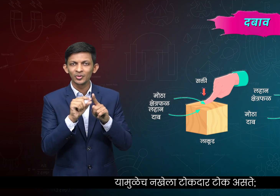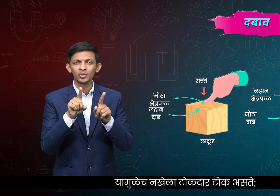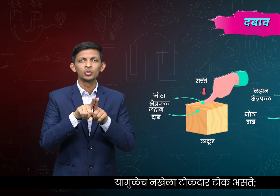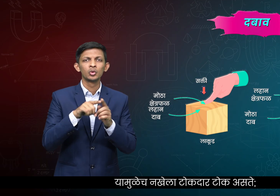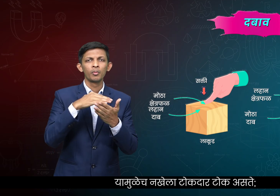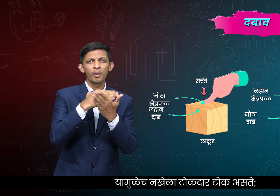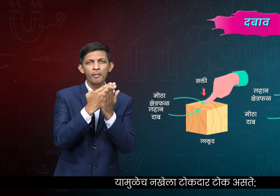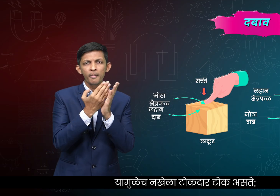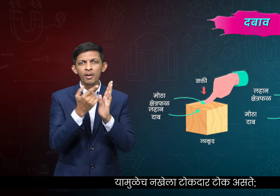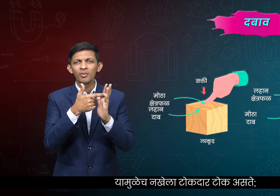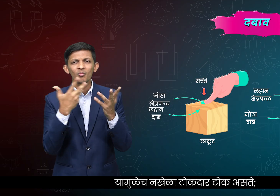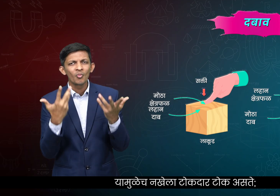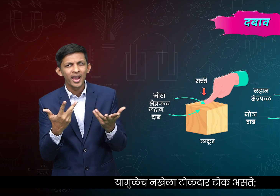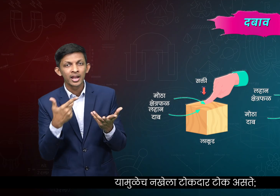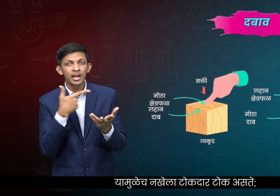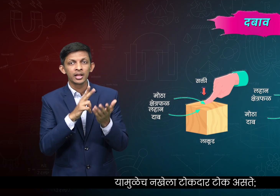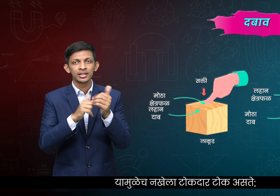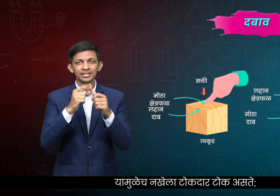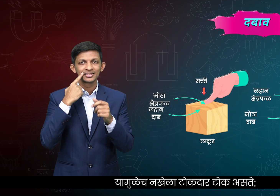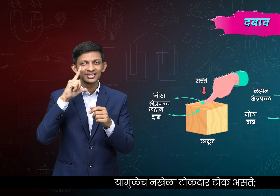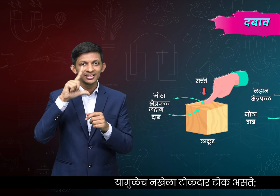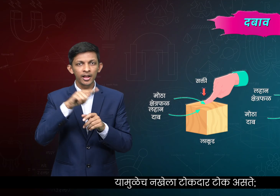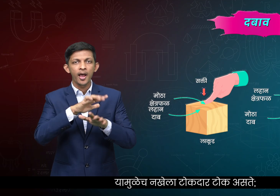यामुळे नखेला टोकदार टोक असते,